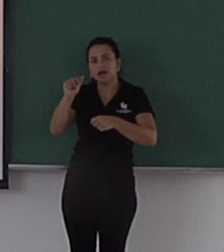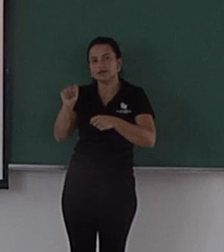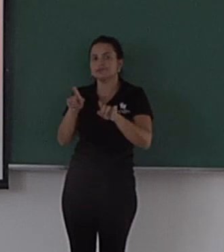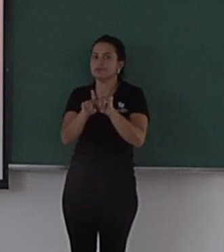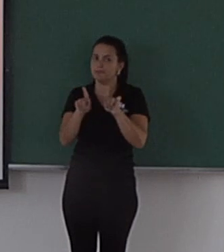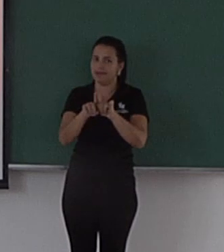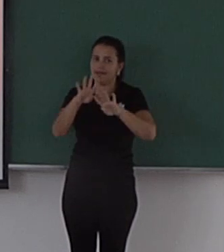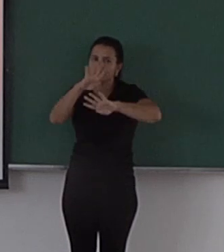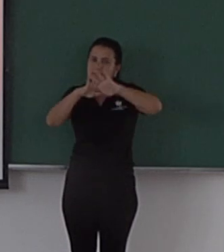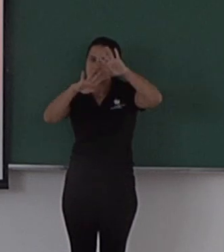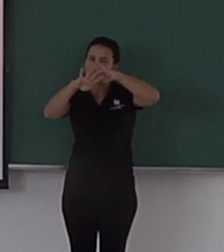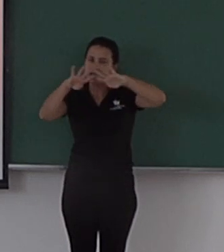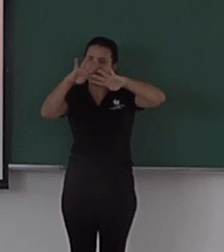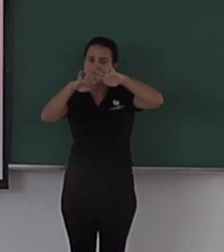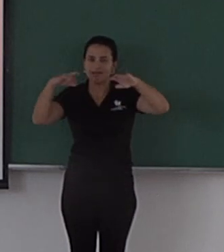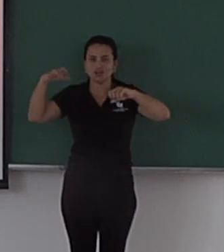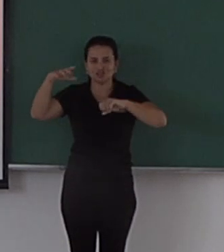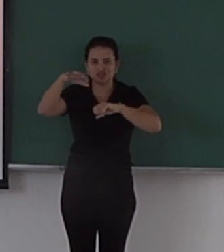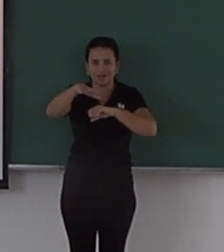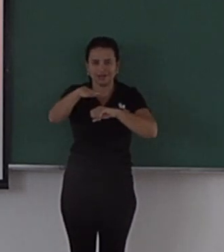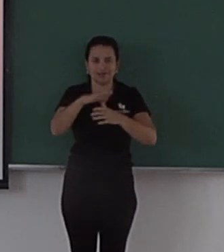de aranha, a gente já viu,